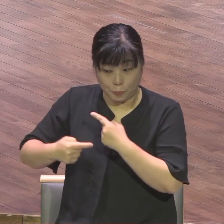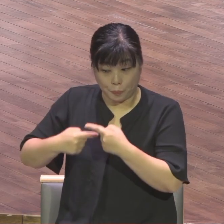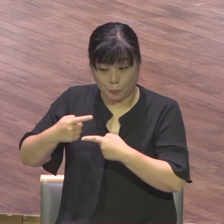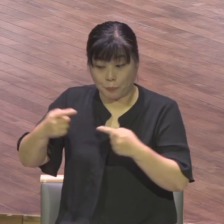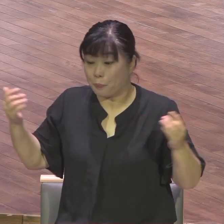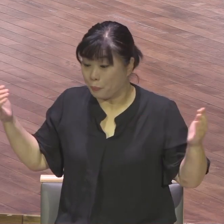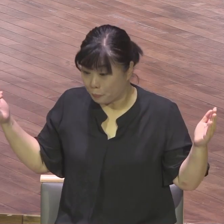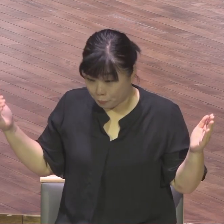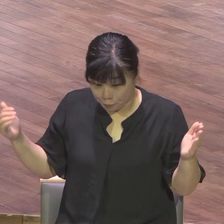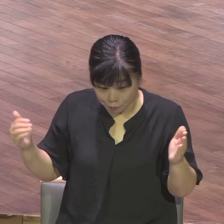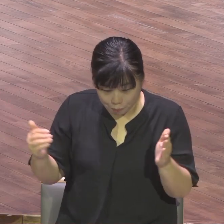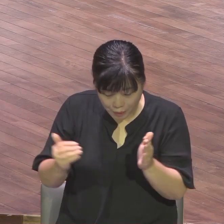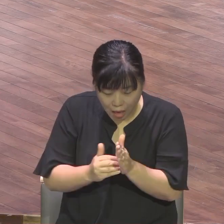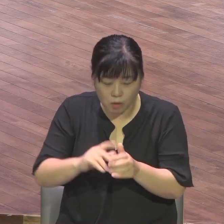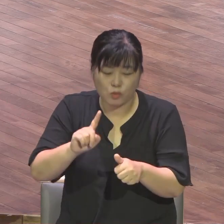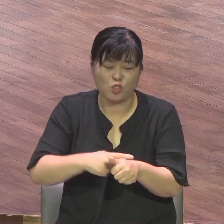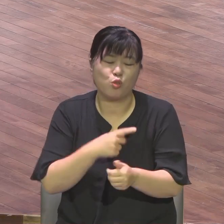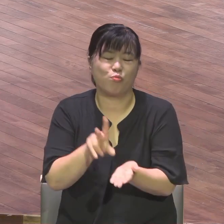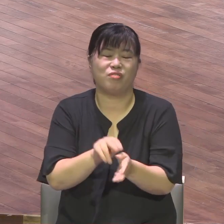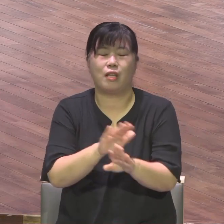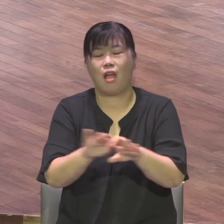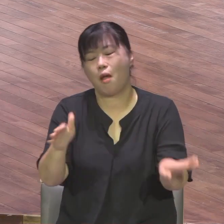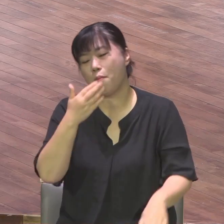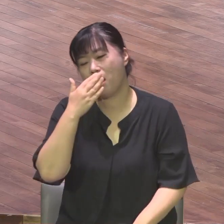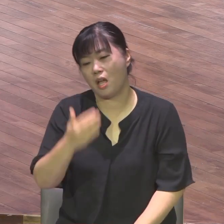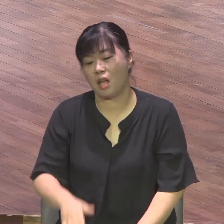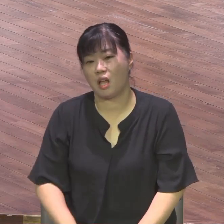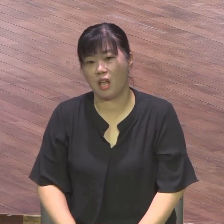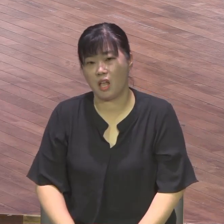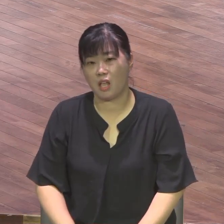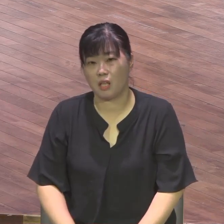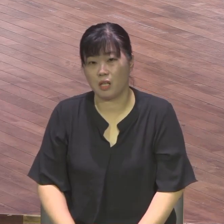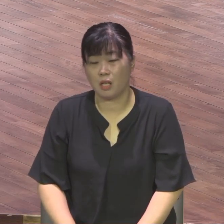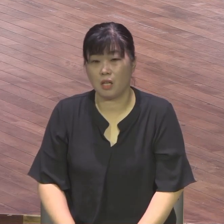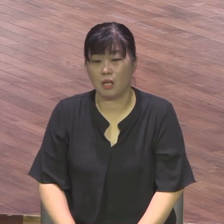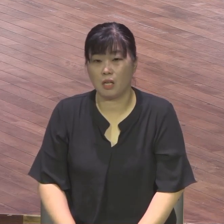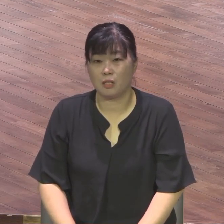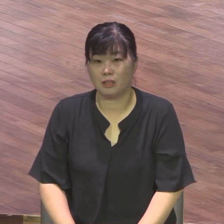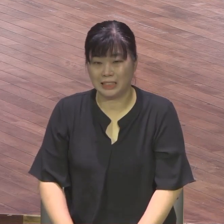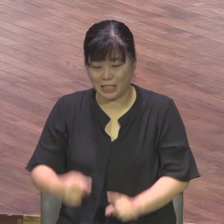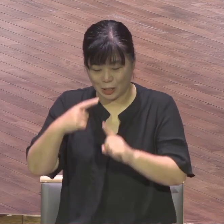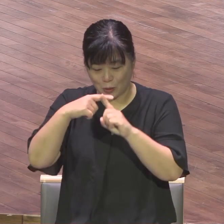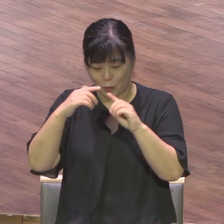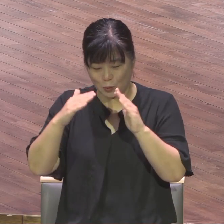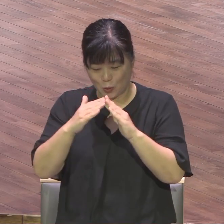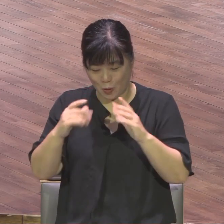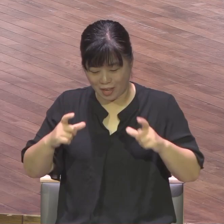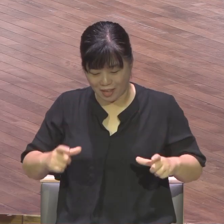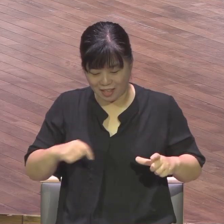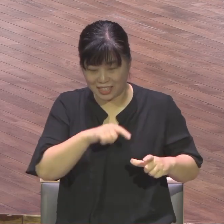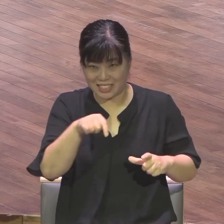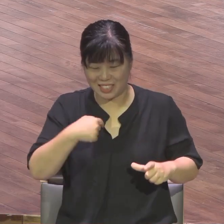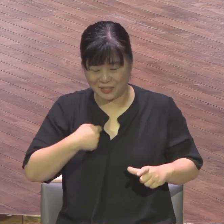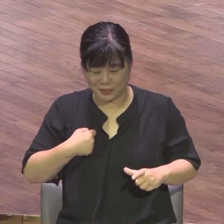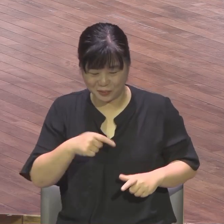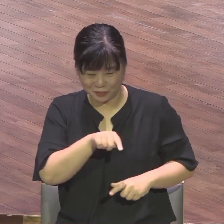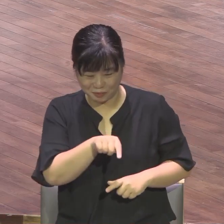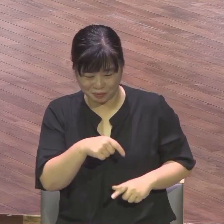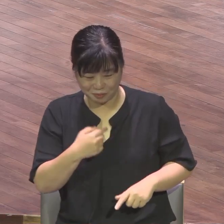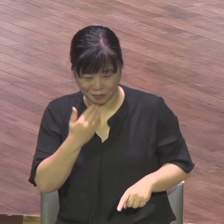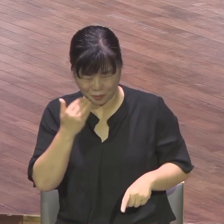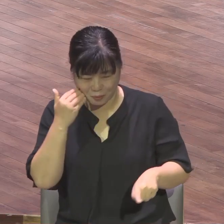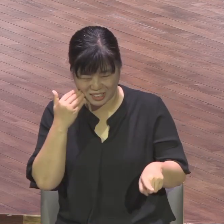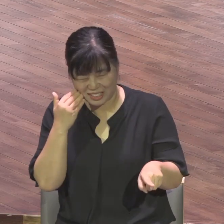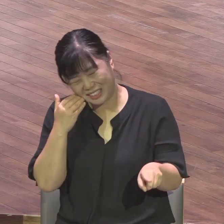대한 편견, 심지어 교회 와서 성동 안에 서로 편견, 그거 깨세요. 맞지